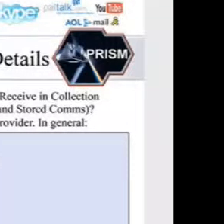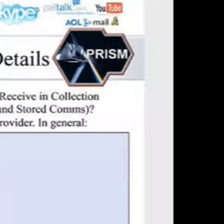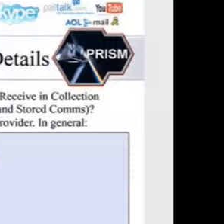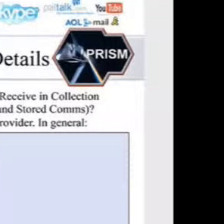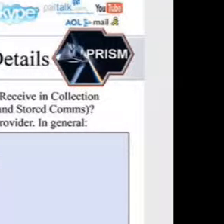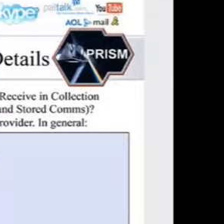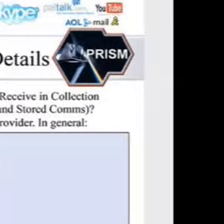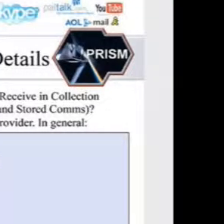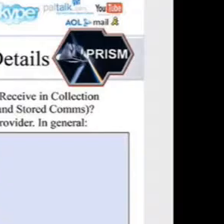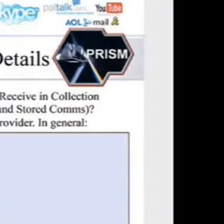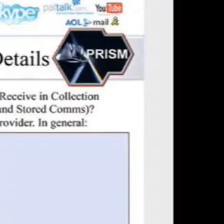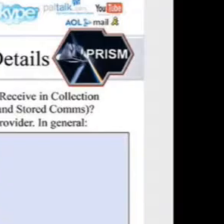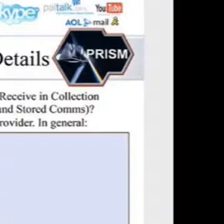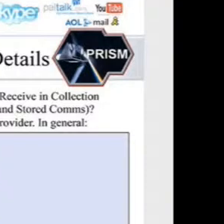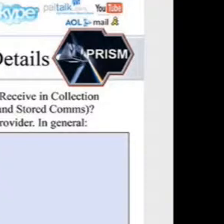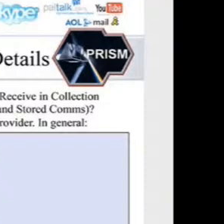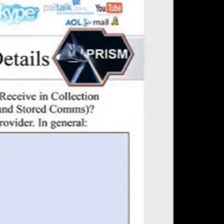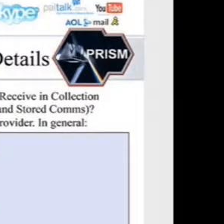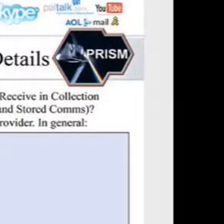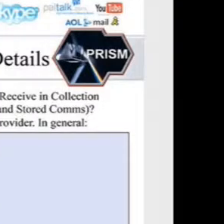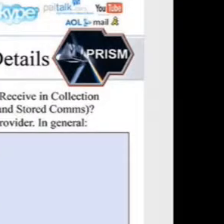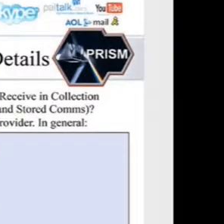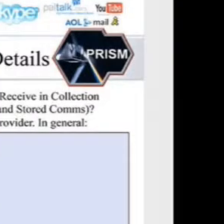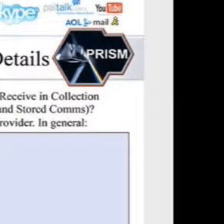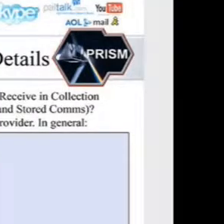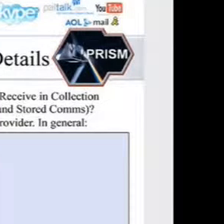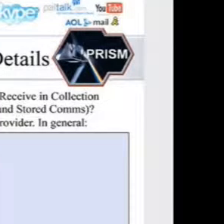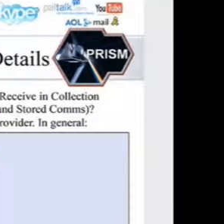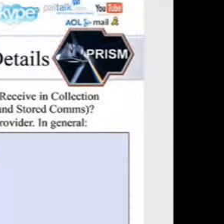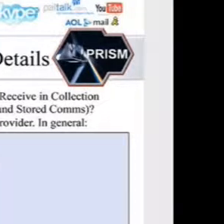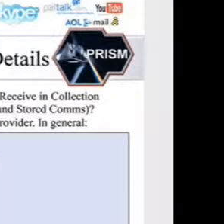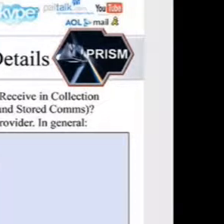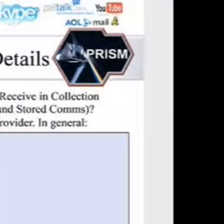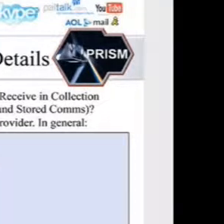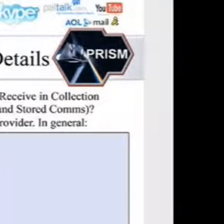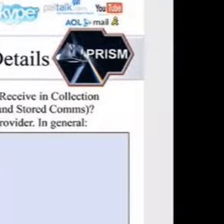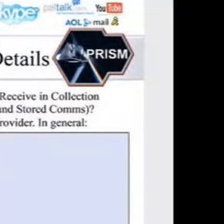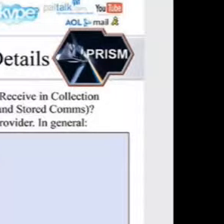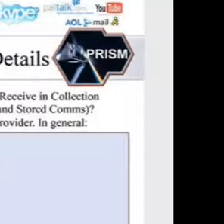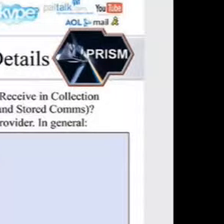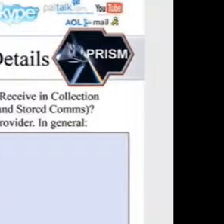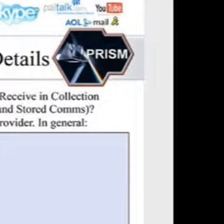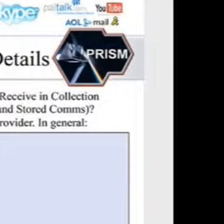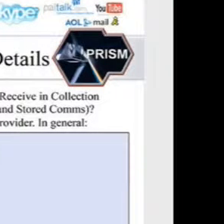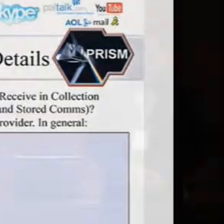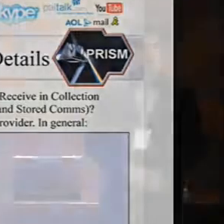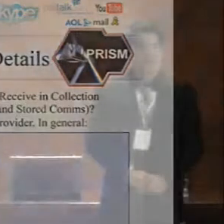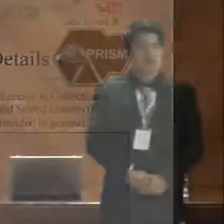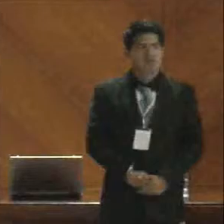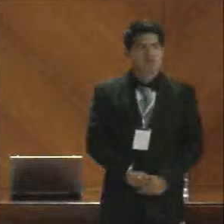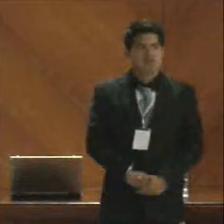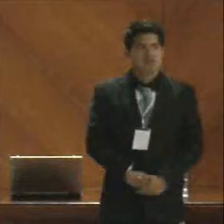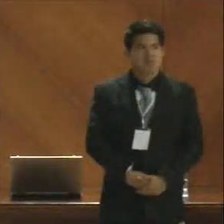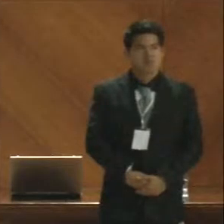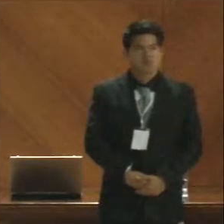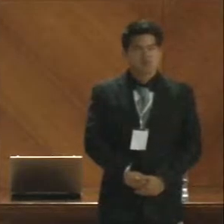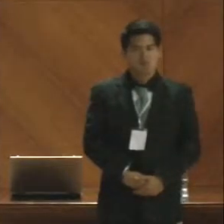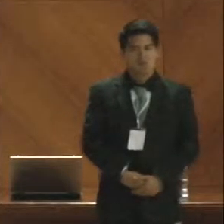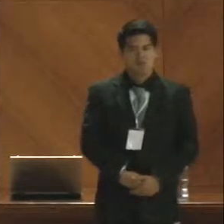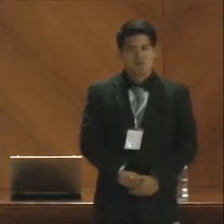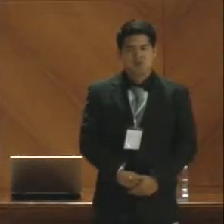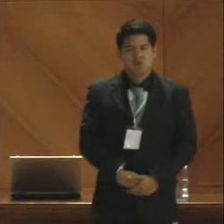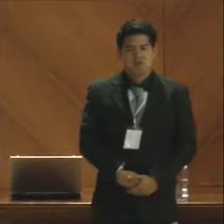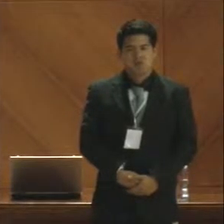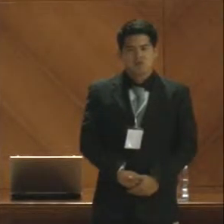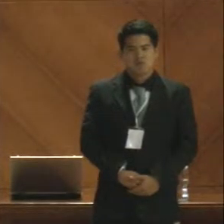en el correo electrónico, chats, videos, fotos, un sinnúmero de cosas. Toda nuestra privacidad está